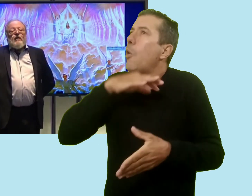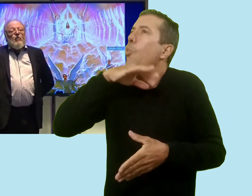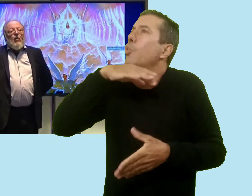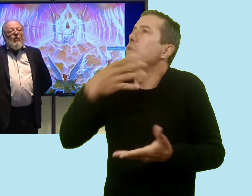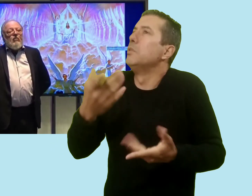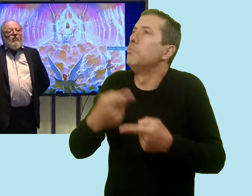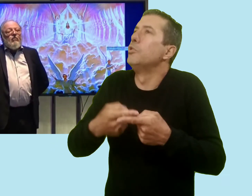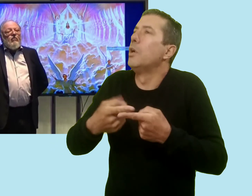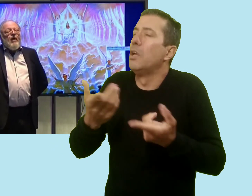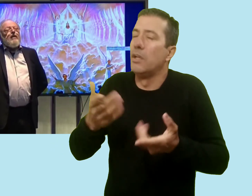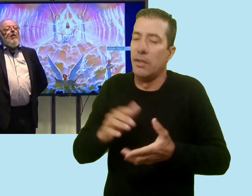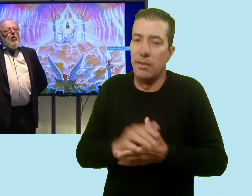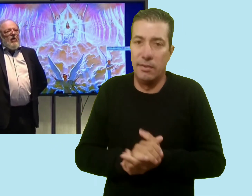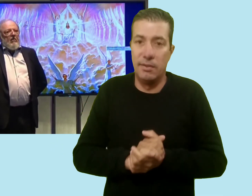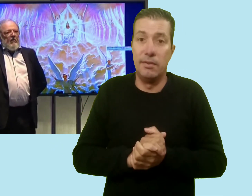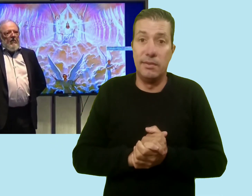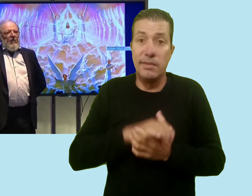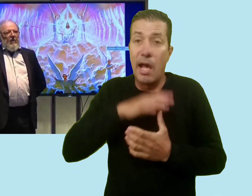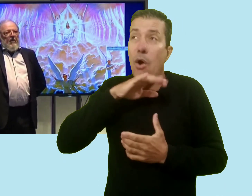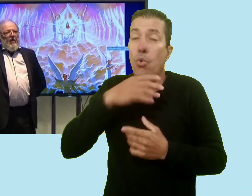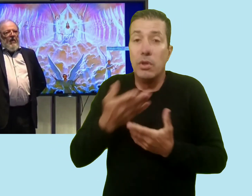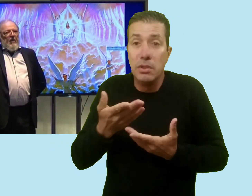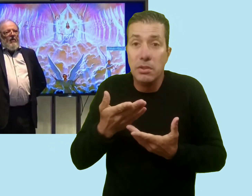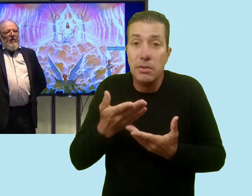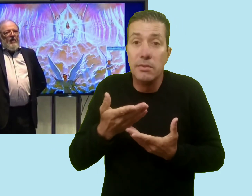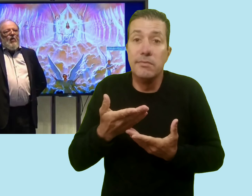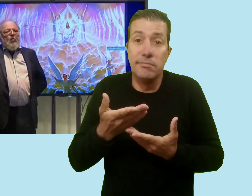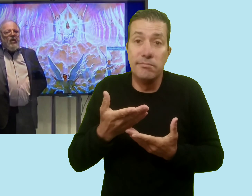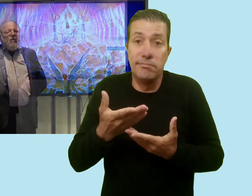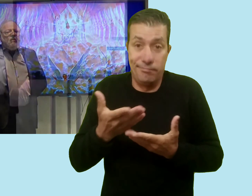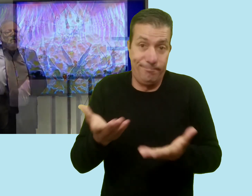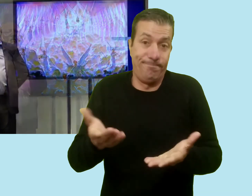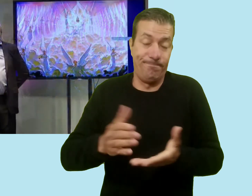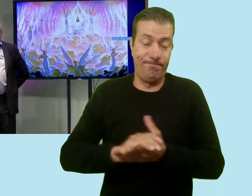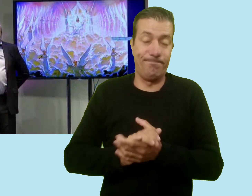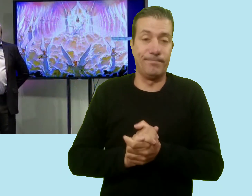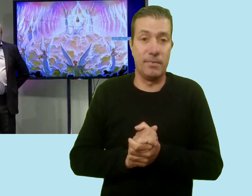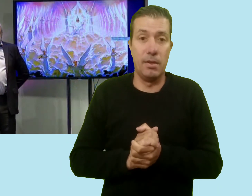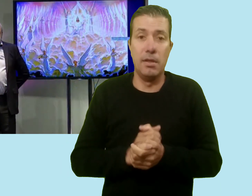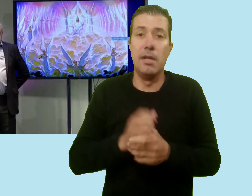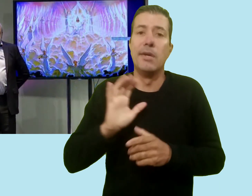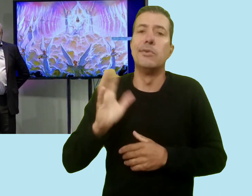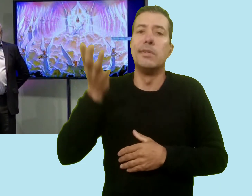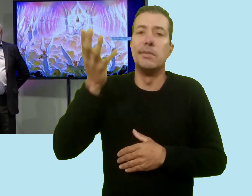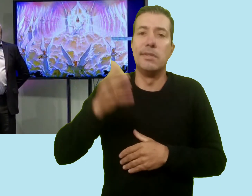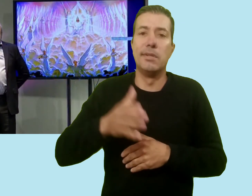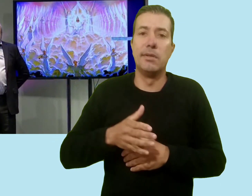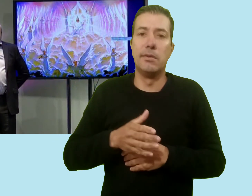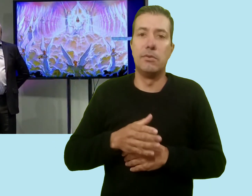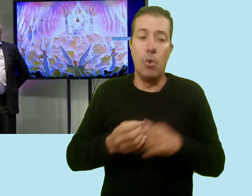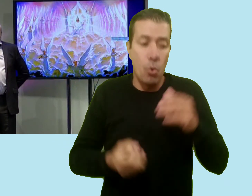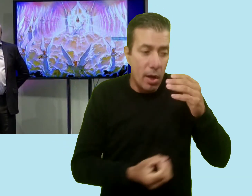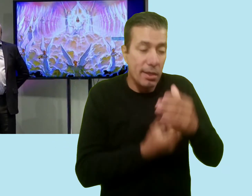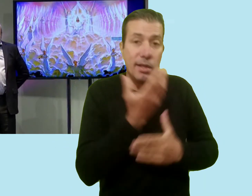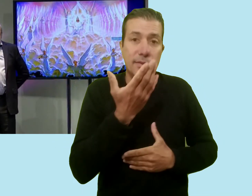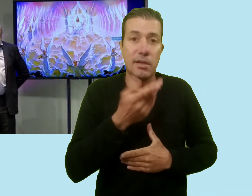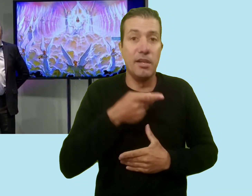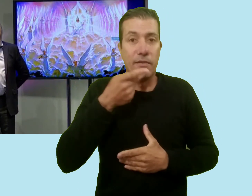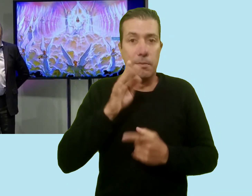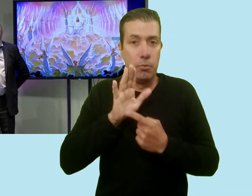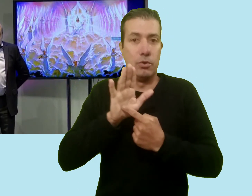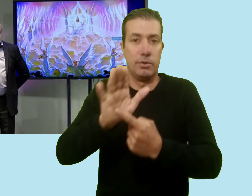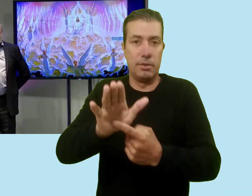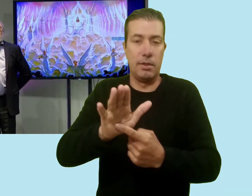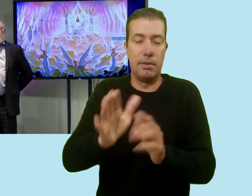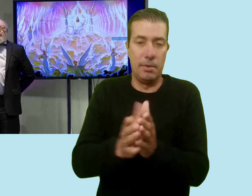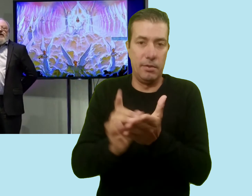não está tão bom? Por que está ruim? Se está ruim, não é? O que aconteceu com a sua